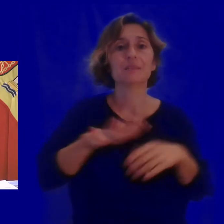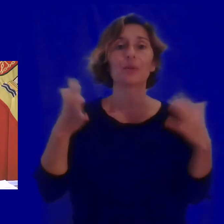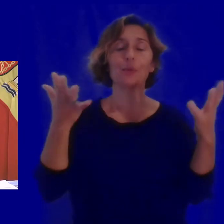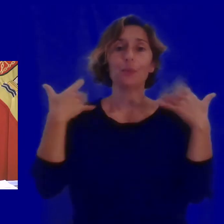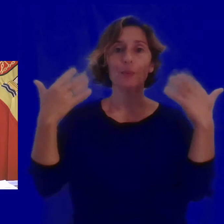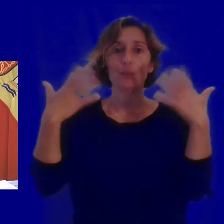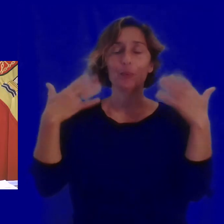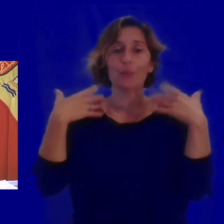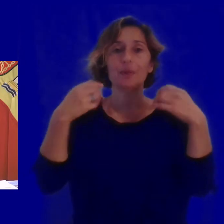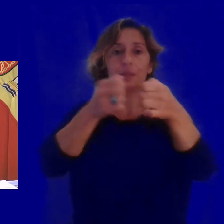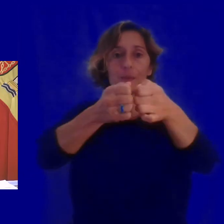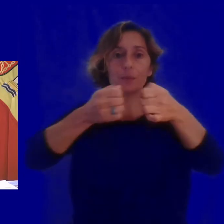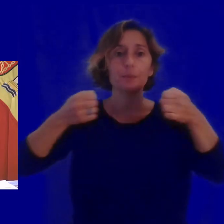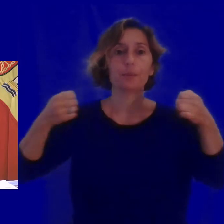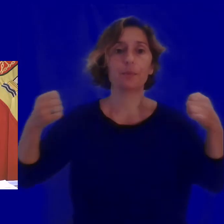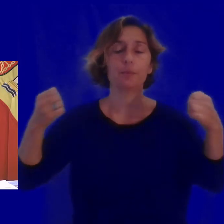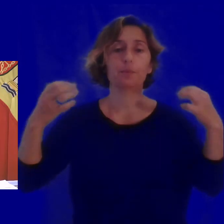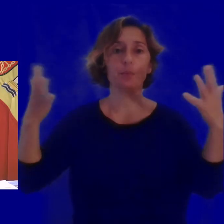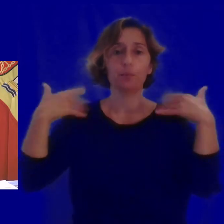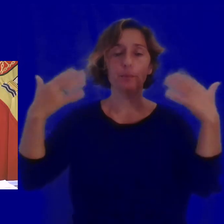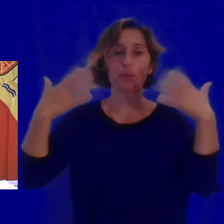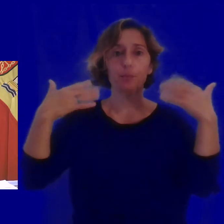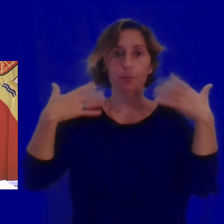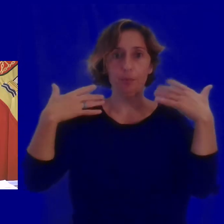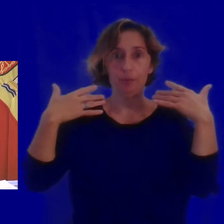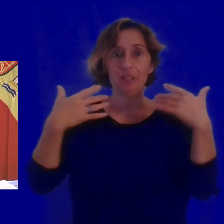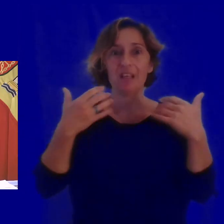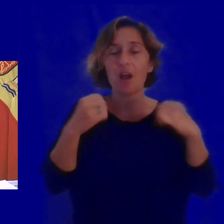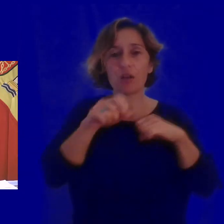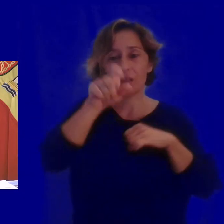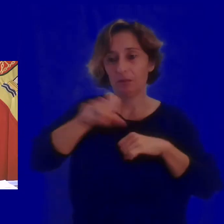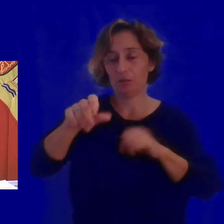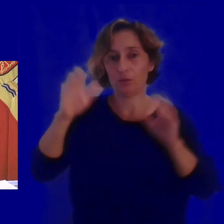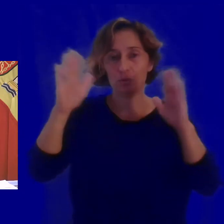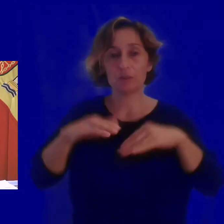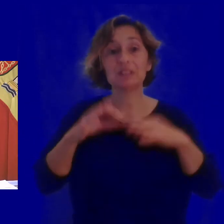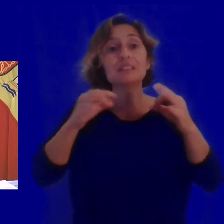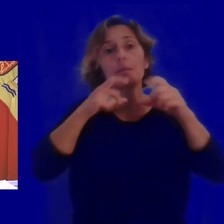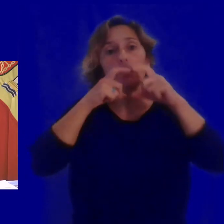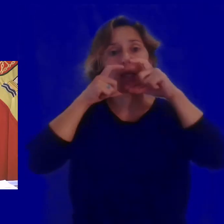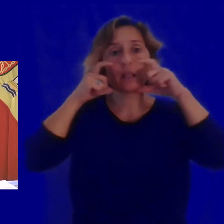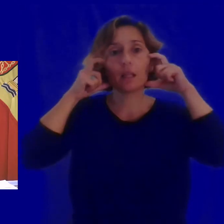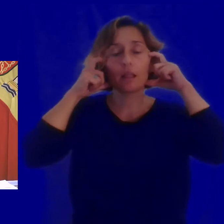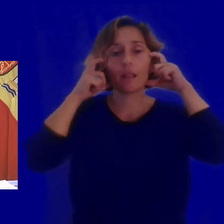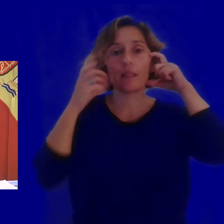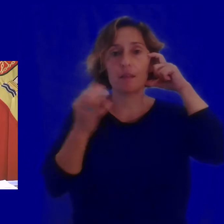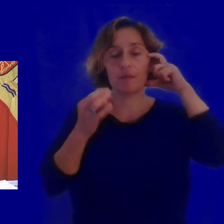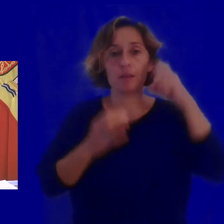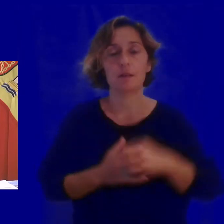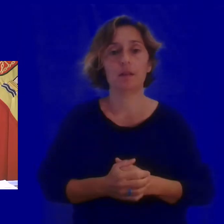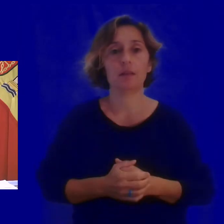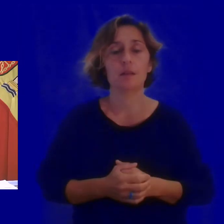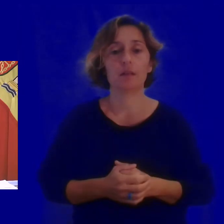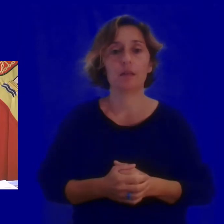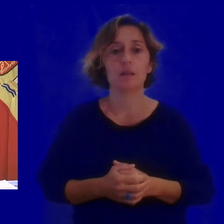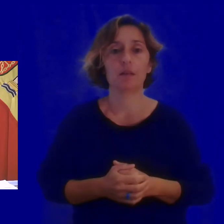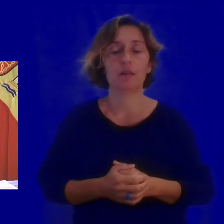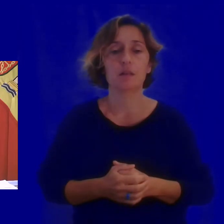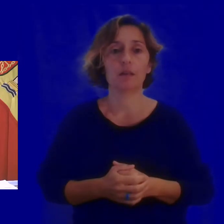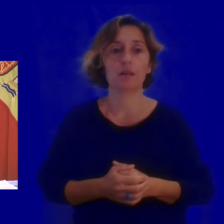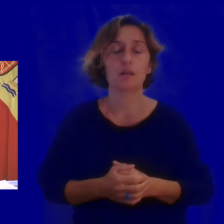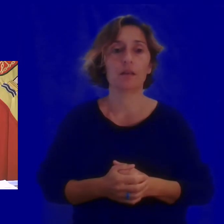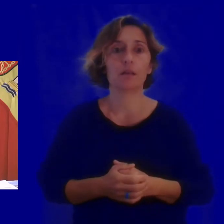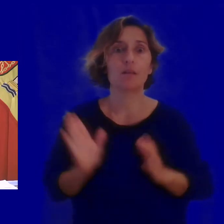y ventilarlos cerrados incluso cuando hace frío. Usar siempre mascarillas, no echarnos al cuello una amiga con la que